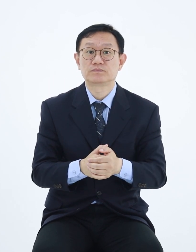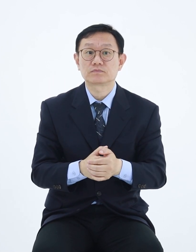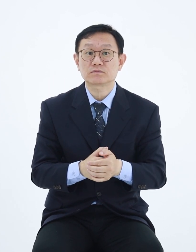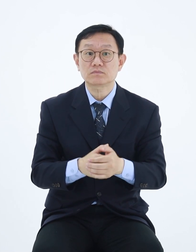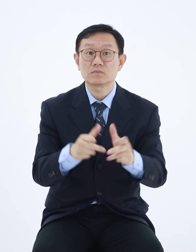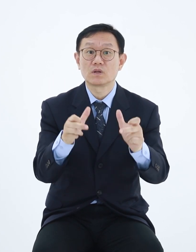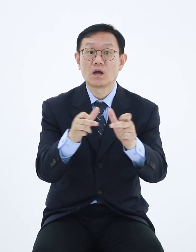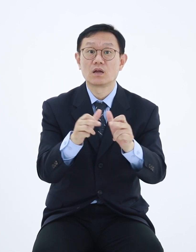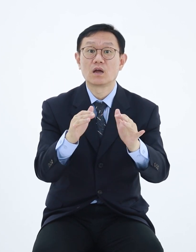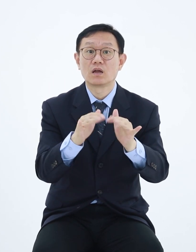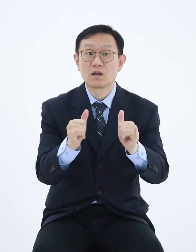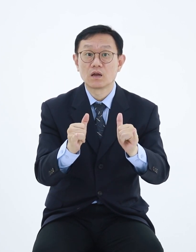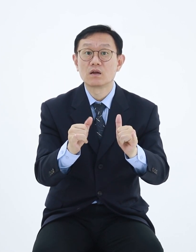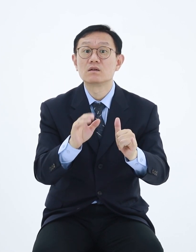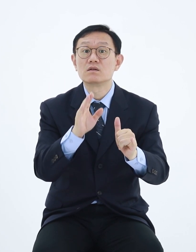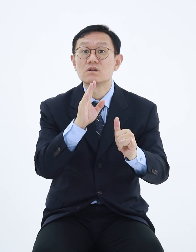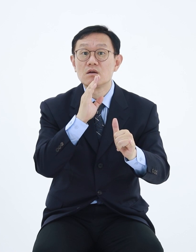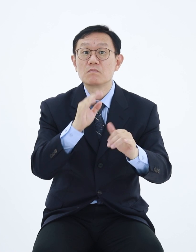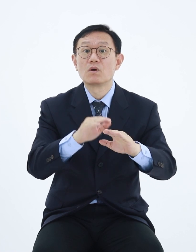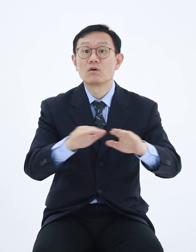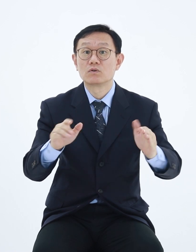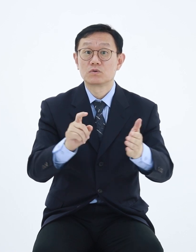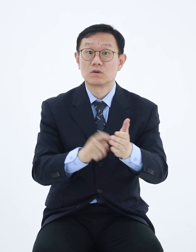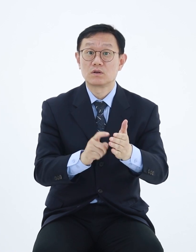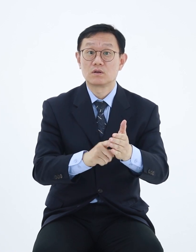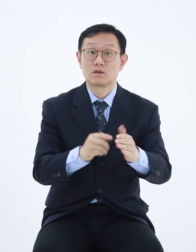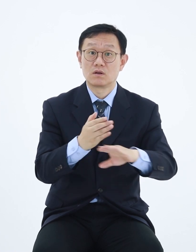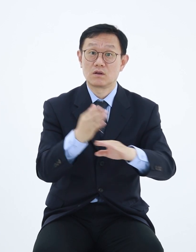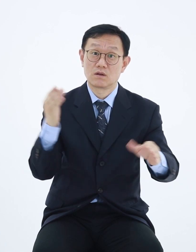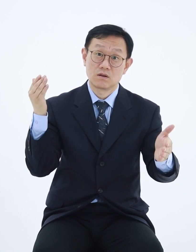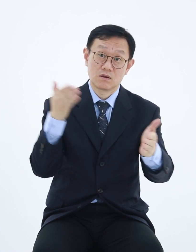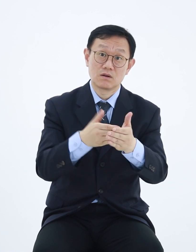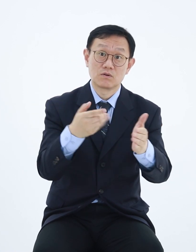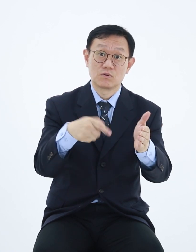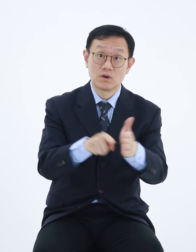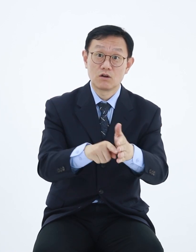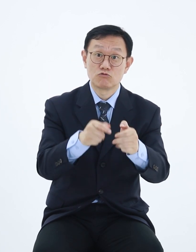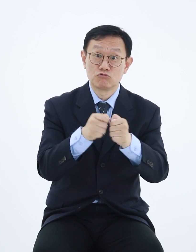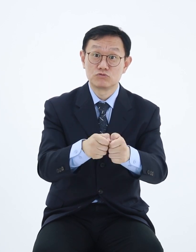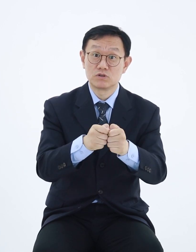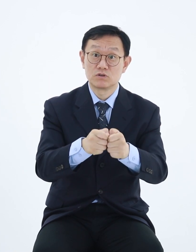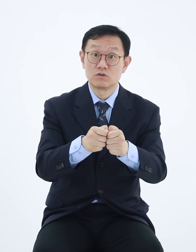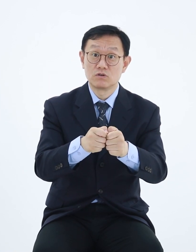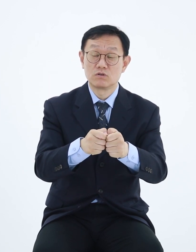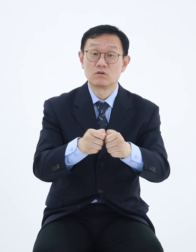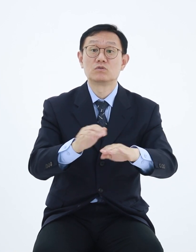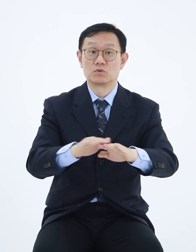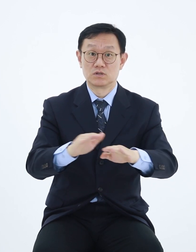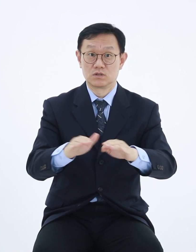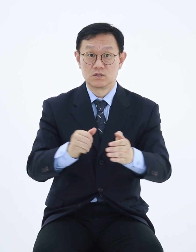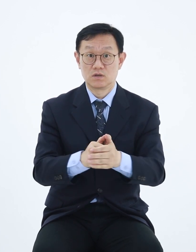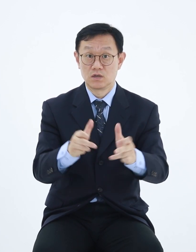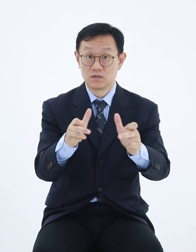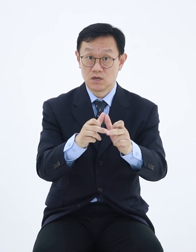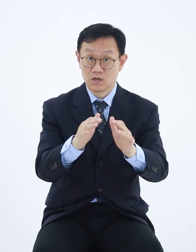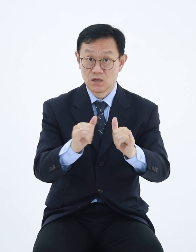장애인의 사실상 평등을 촉진하고 달성하기 위하여 필요한 구체적인 조치. 장애인에 대한 차별을